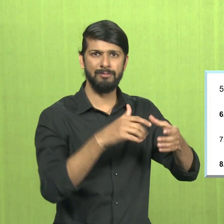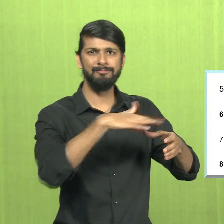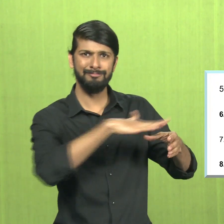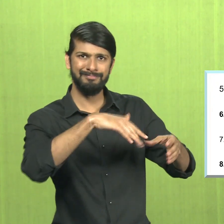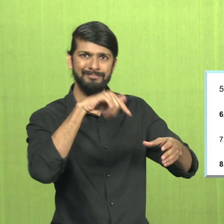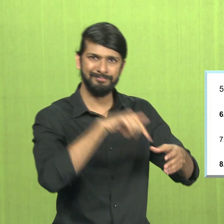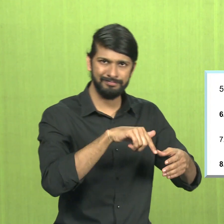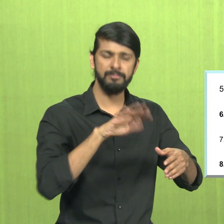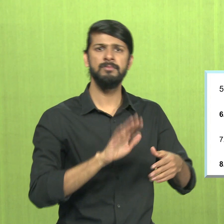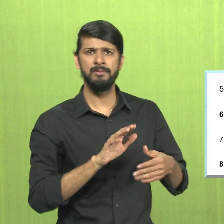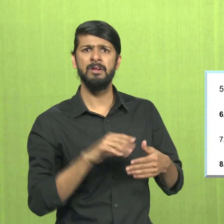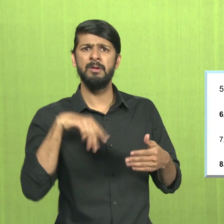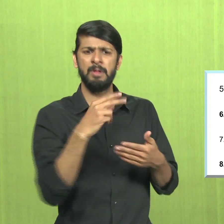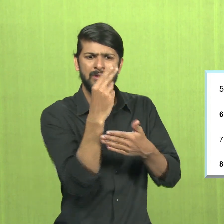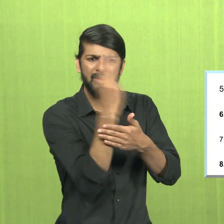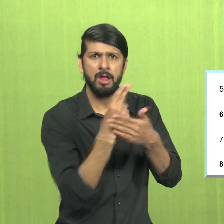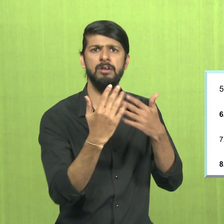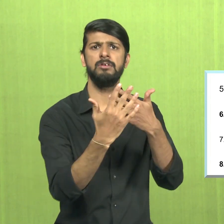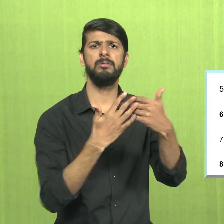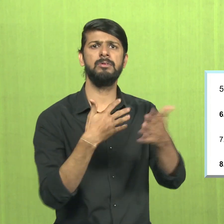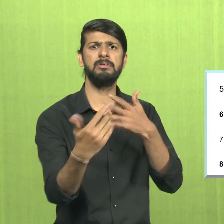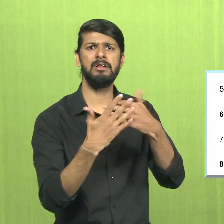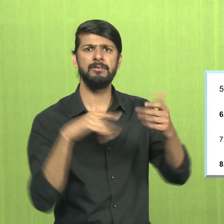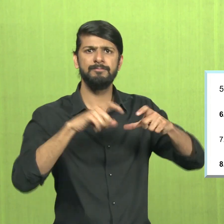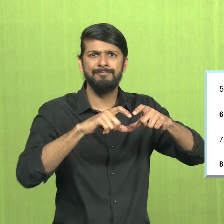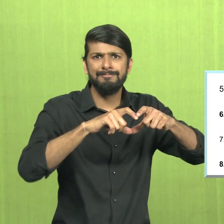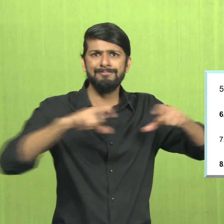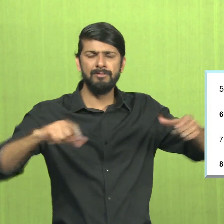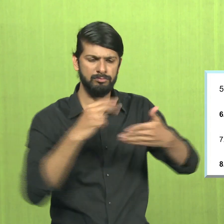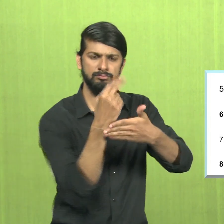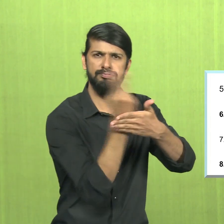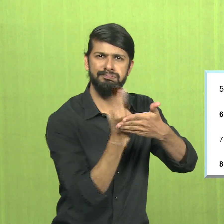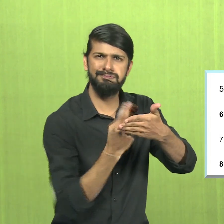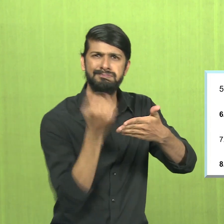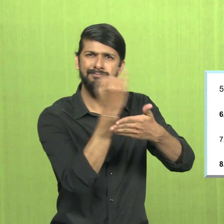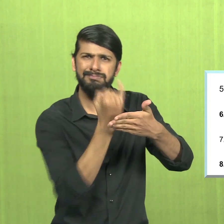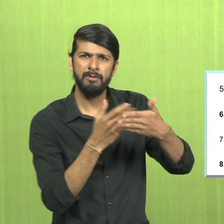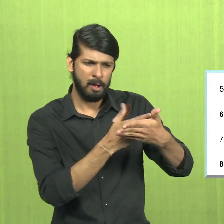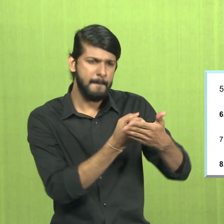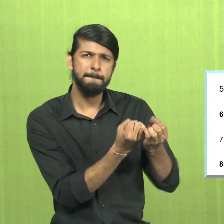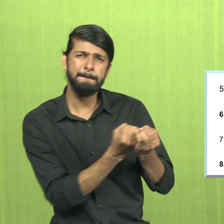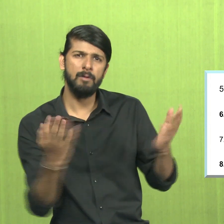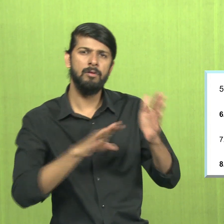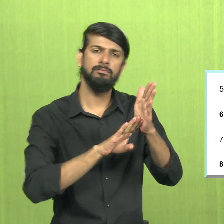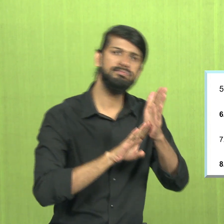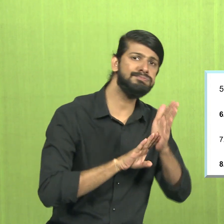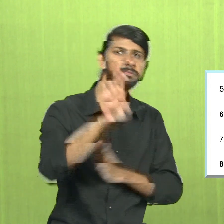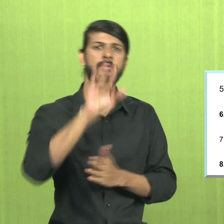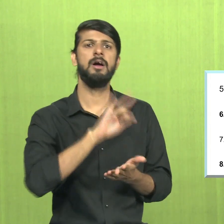ए बुद्धिस्ट नुस्खे डेफिनेशन कि डेवलप्ड इन बिहार एंड बेंगल